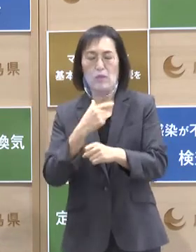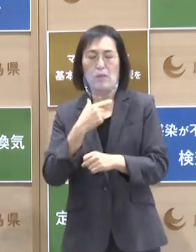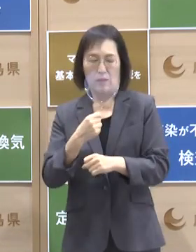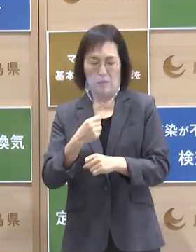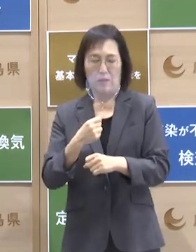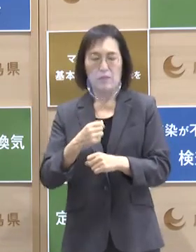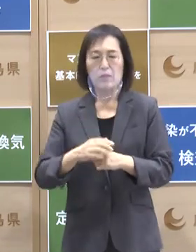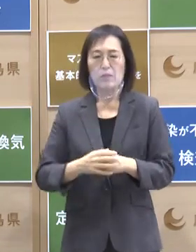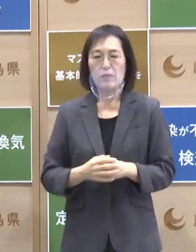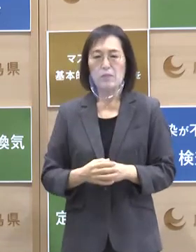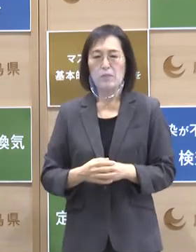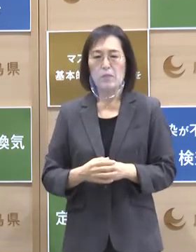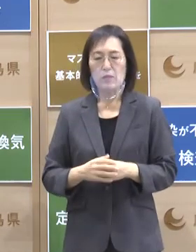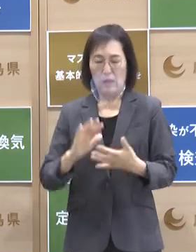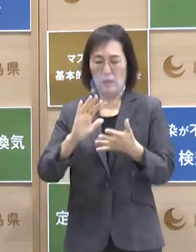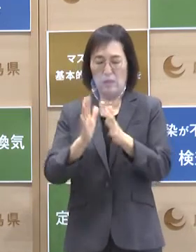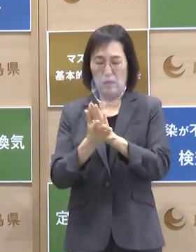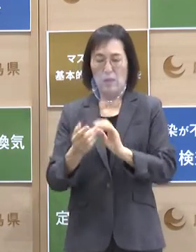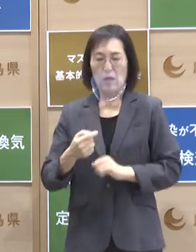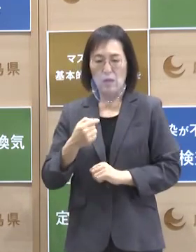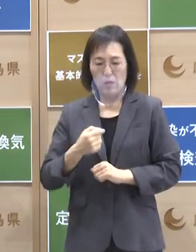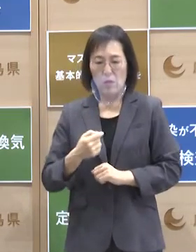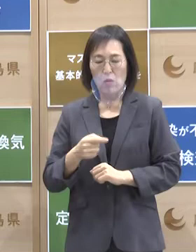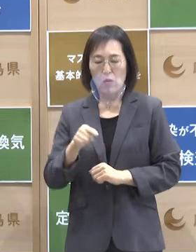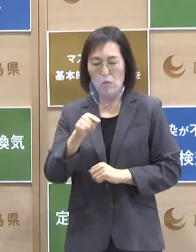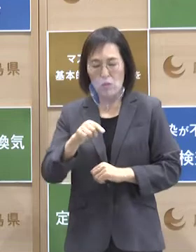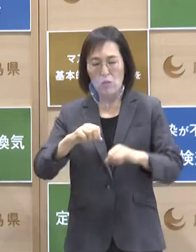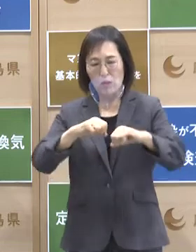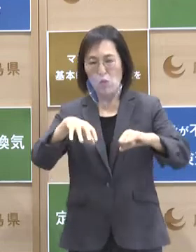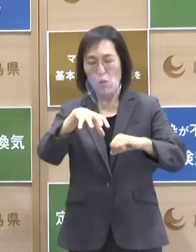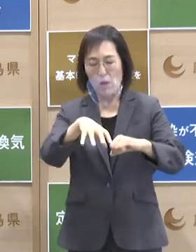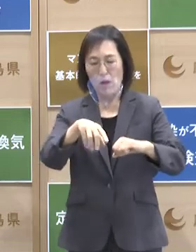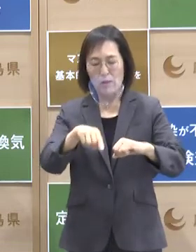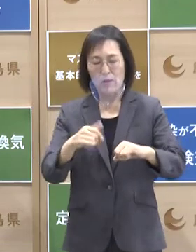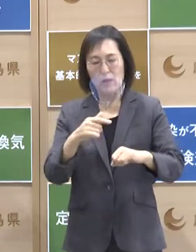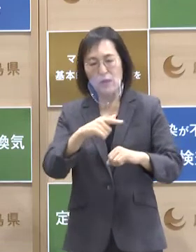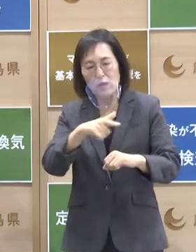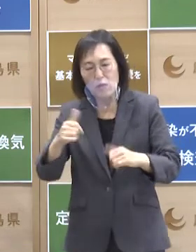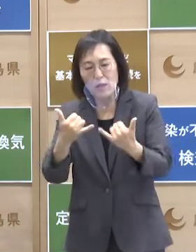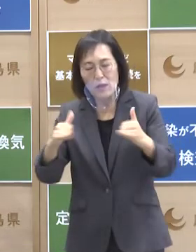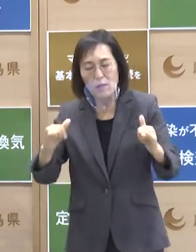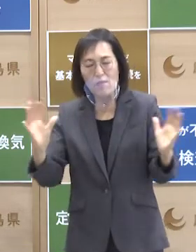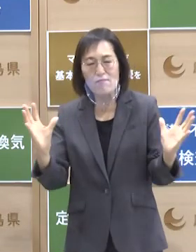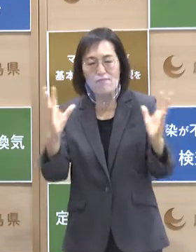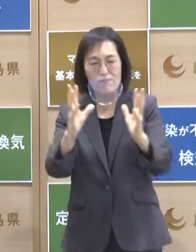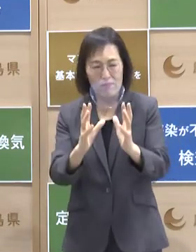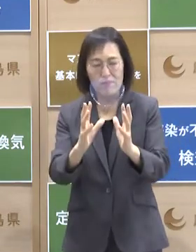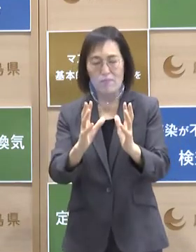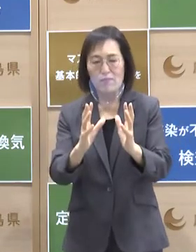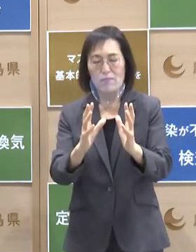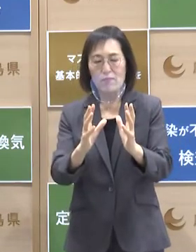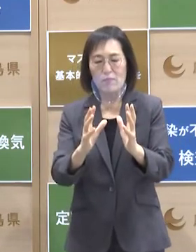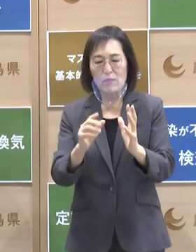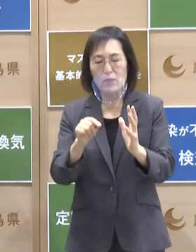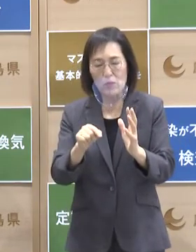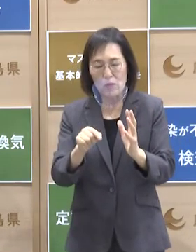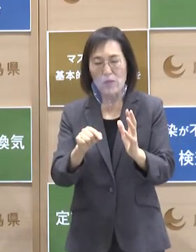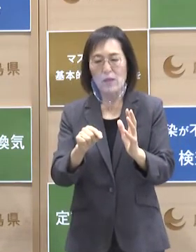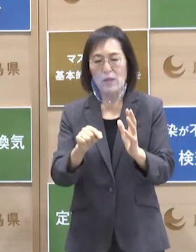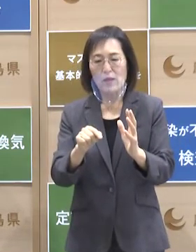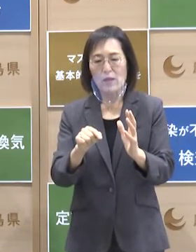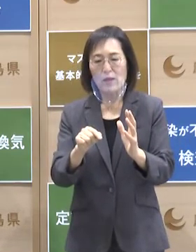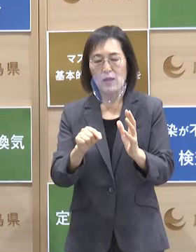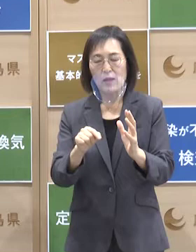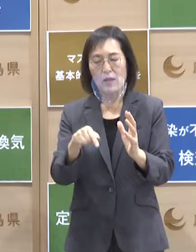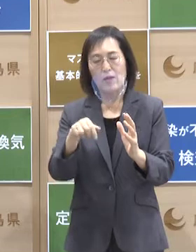。で、県としても駅前広場にさまざまな人々が集まって、でそこにまたこう